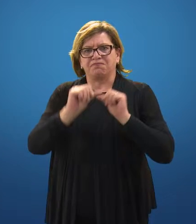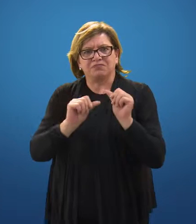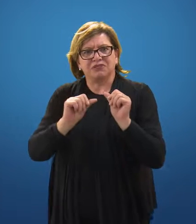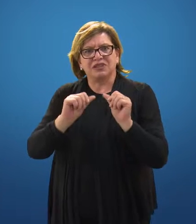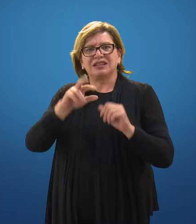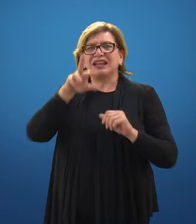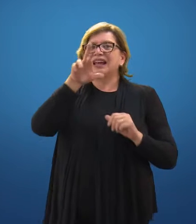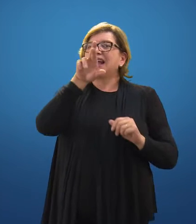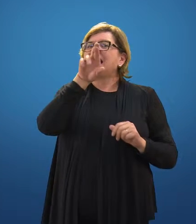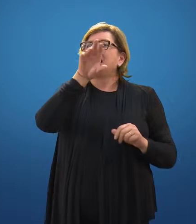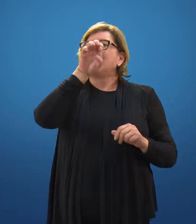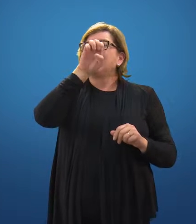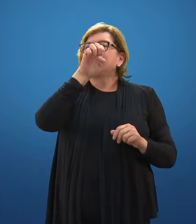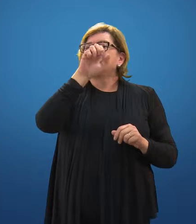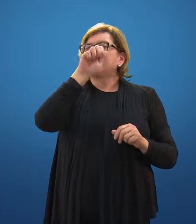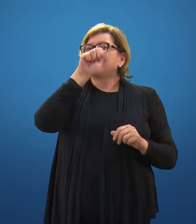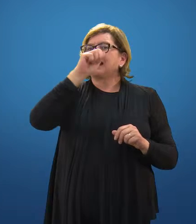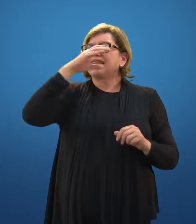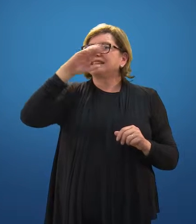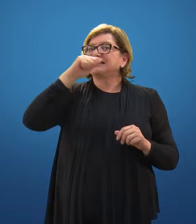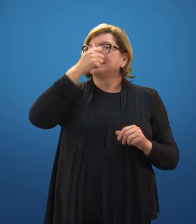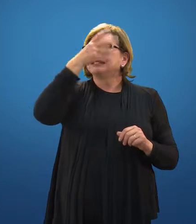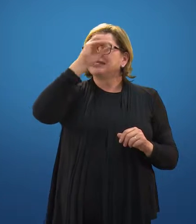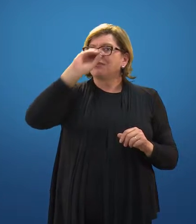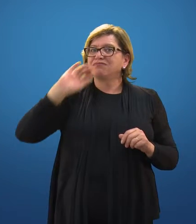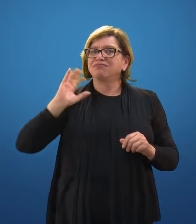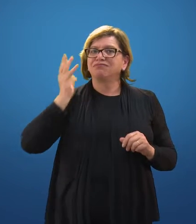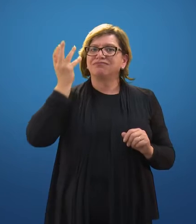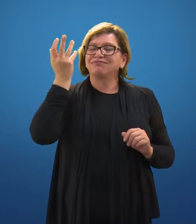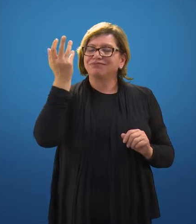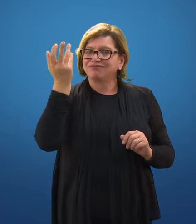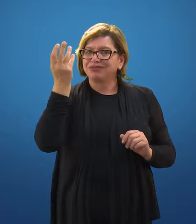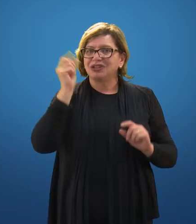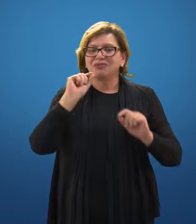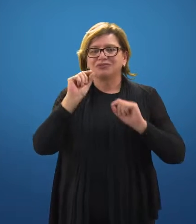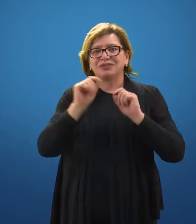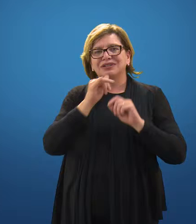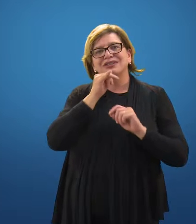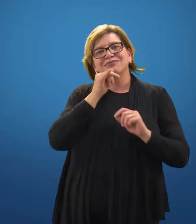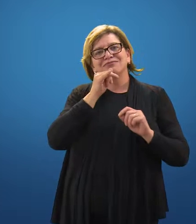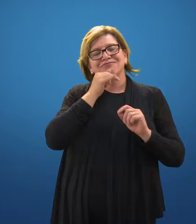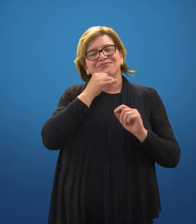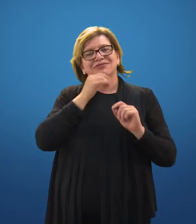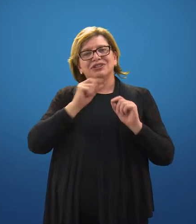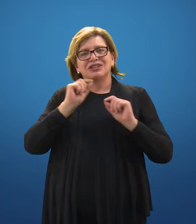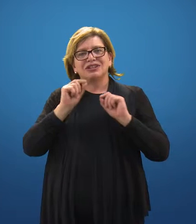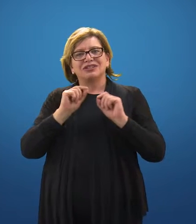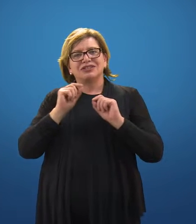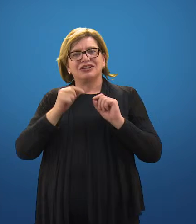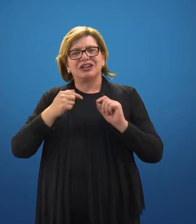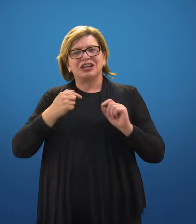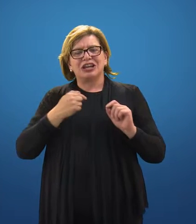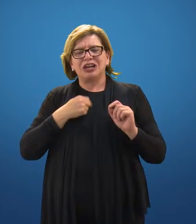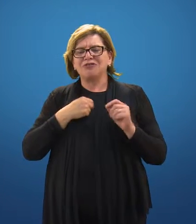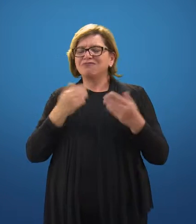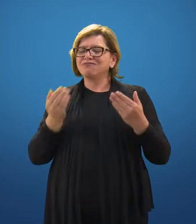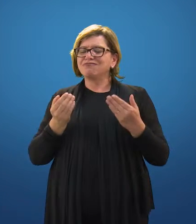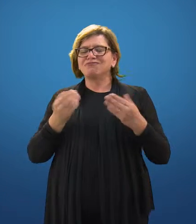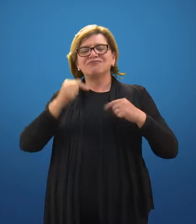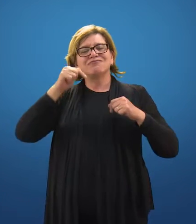de outrem. Uma ação social que a gente pode exemplificar é o caso de eu estar